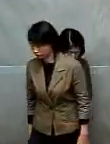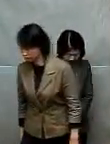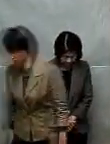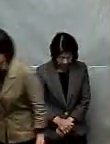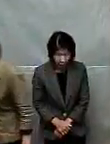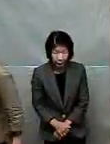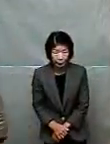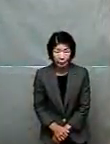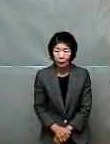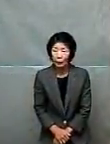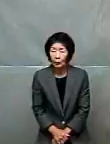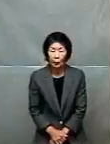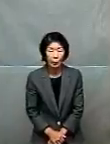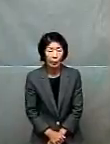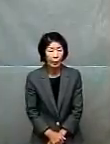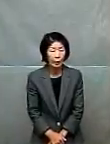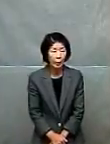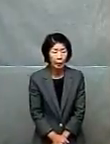IBC さん、